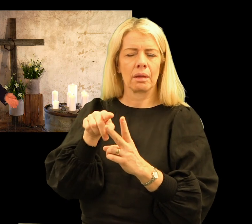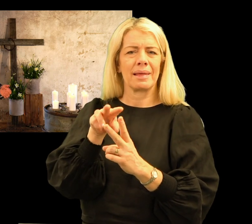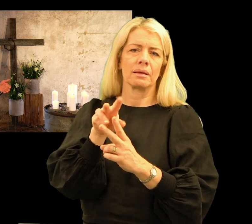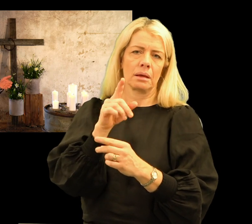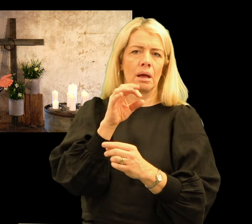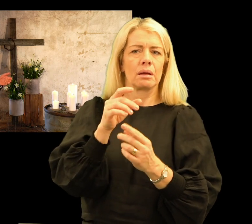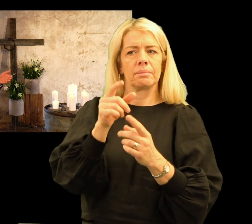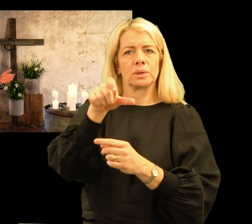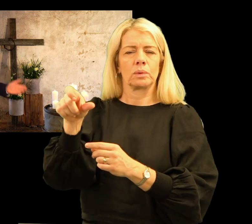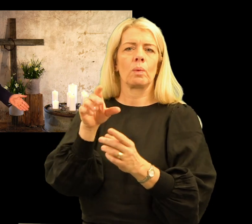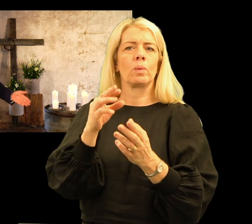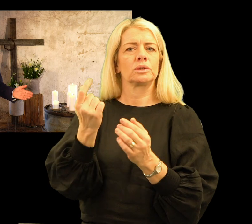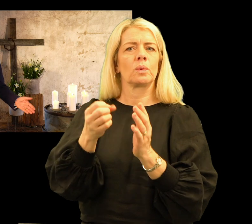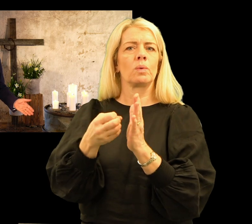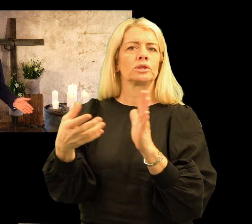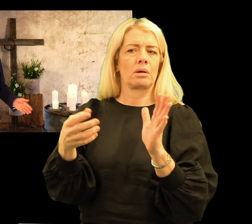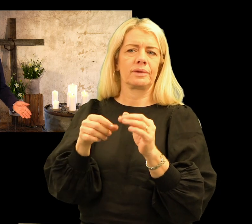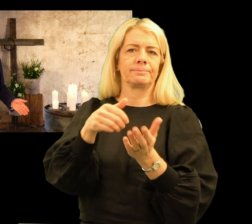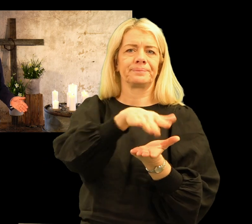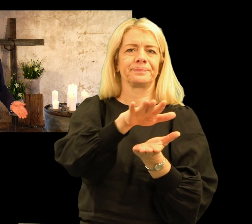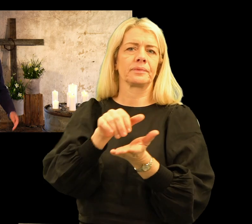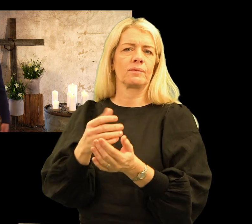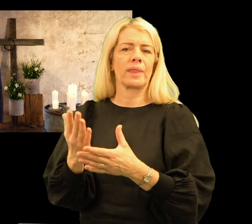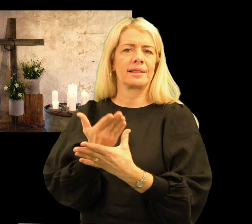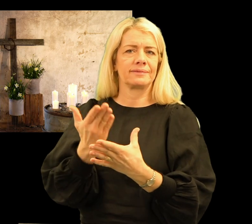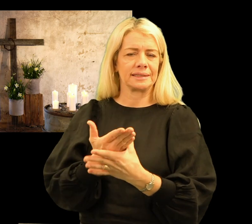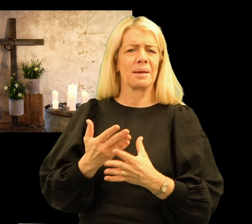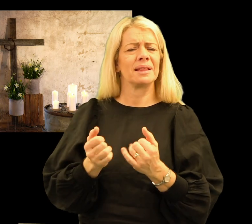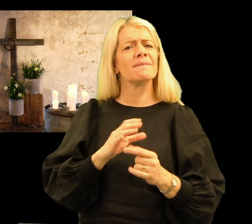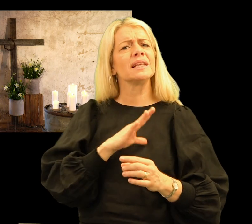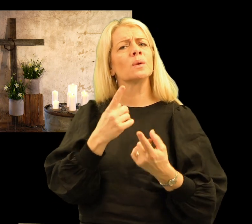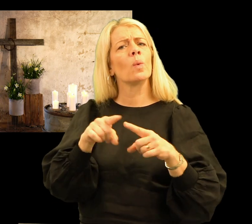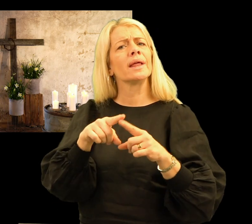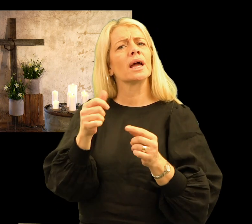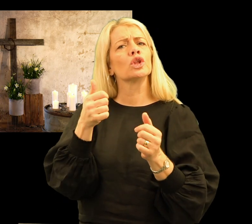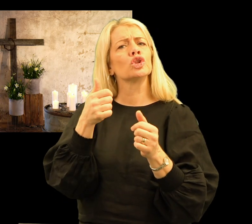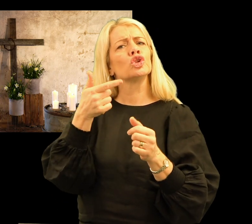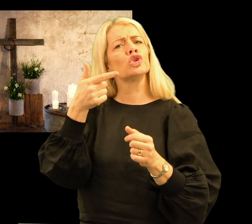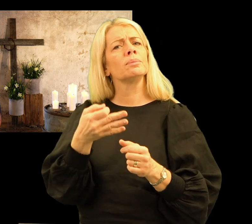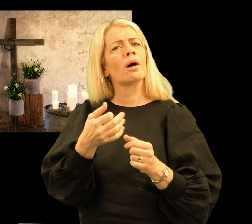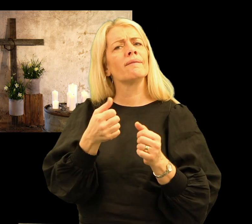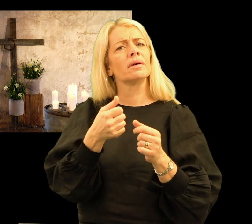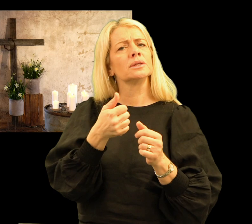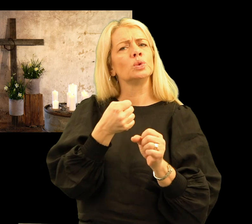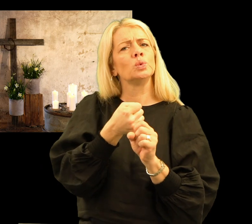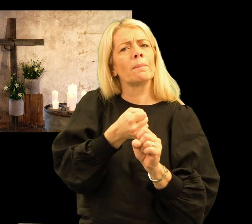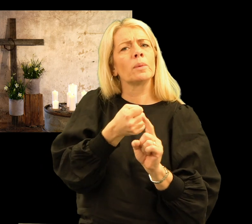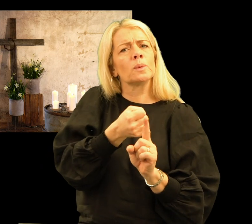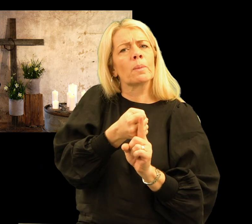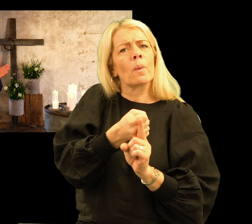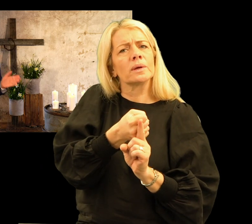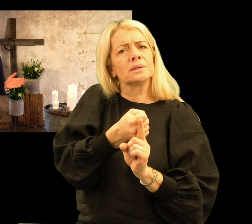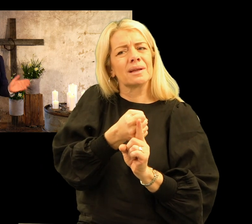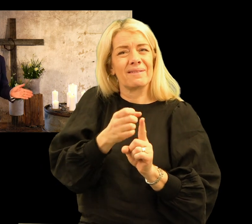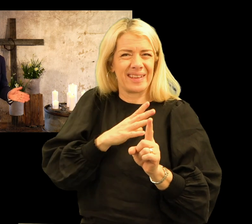helst, det finns olika slags supportrar. Och det som skiljer dem åt, det är troheten. Det finns